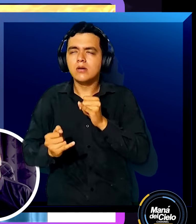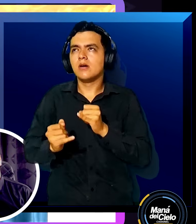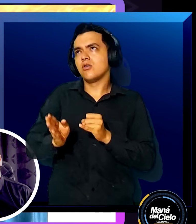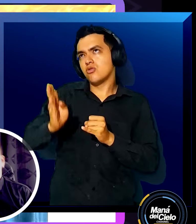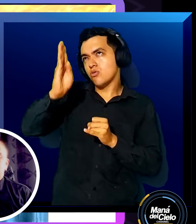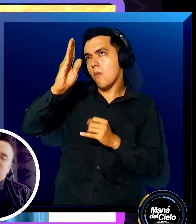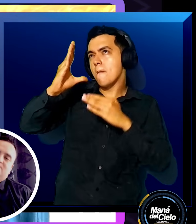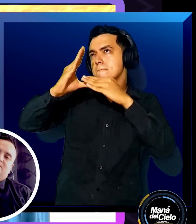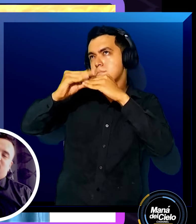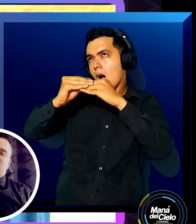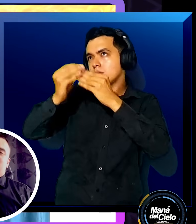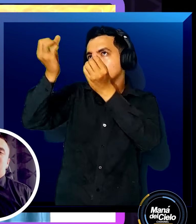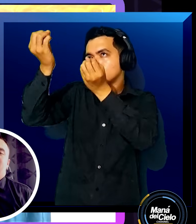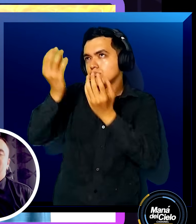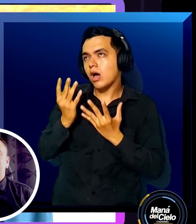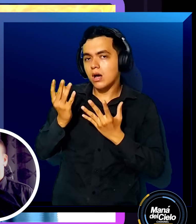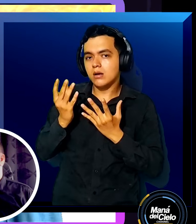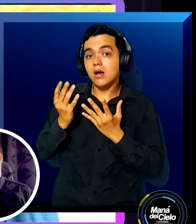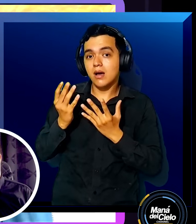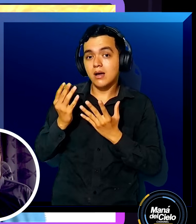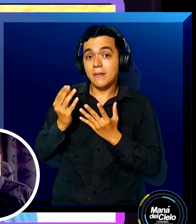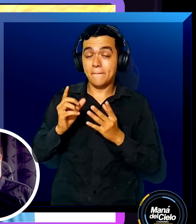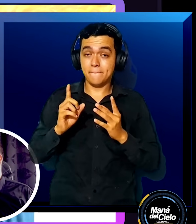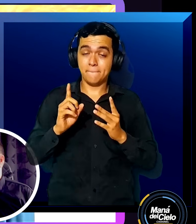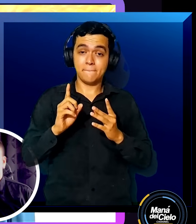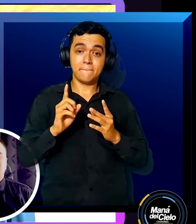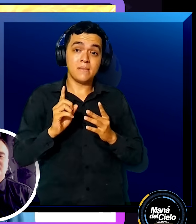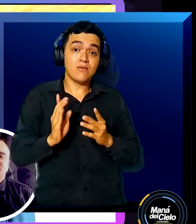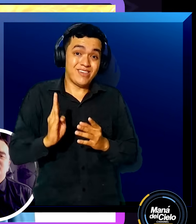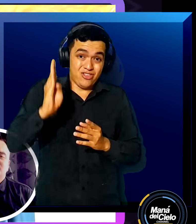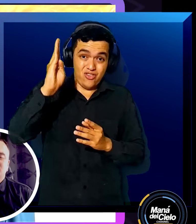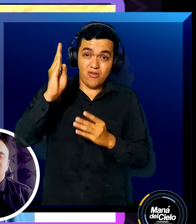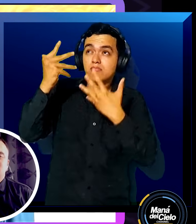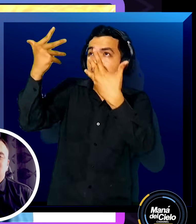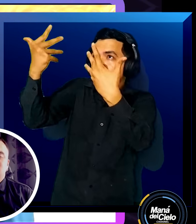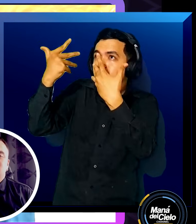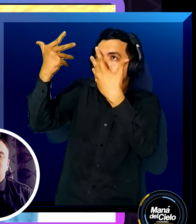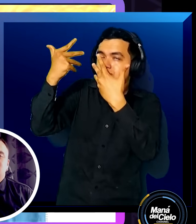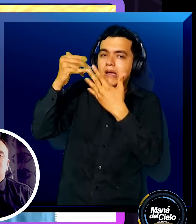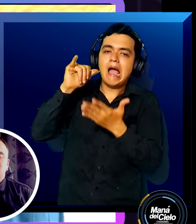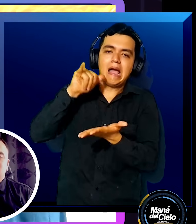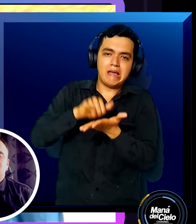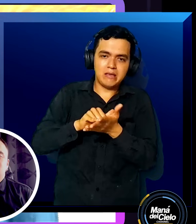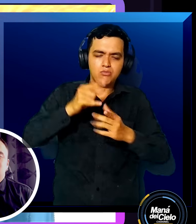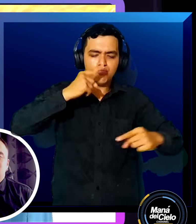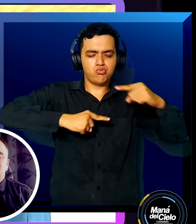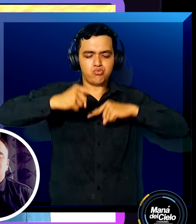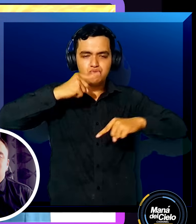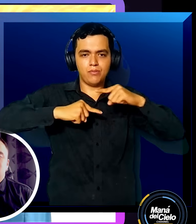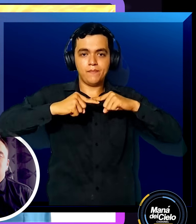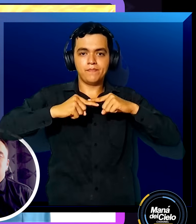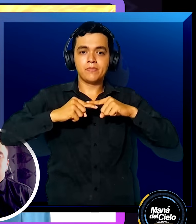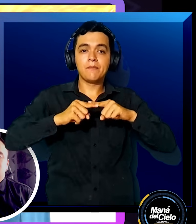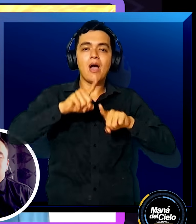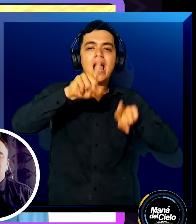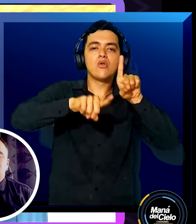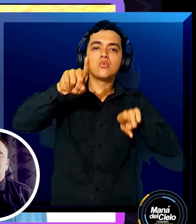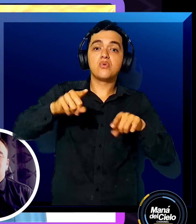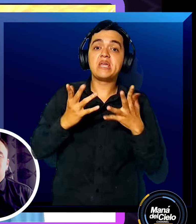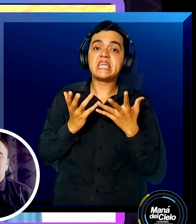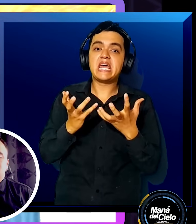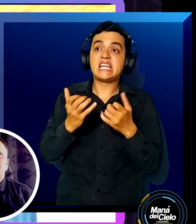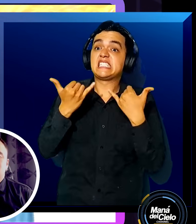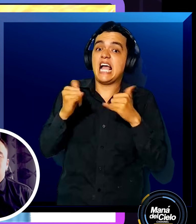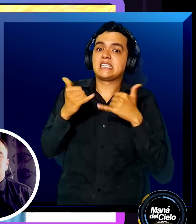materiales. ¿Sabe qué dijo Jesús respecto a esto? No os afanéis. ¿Qué habréis de